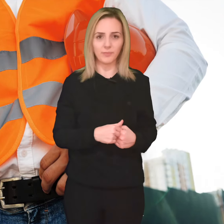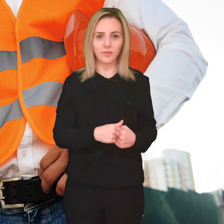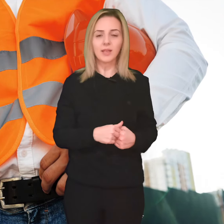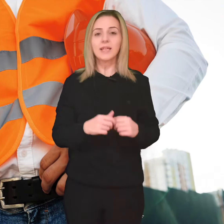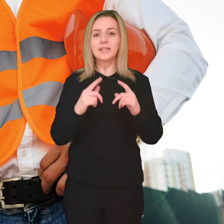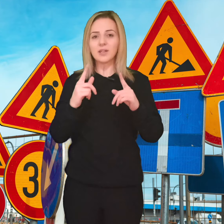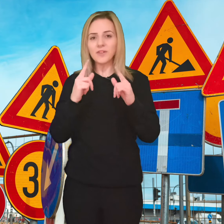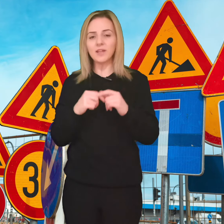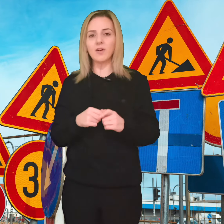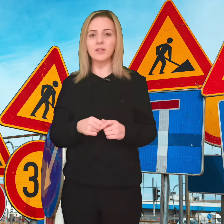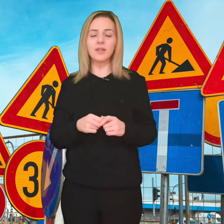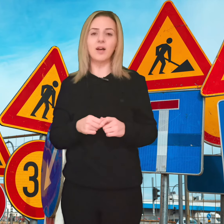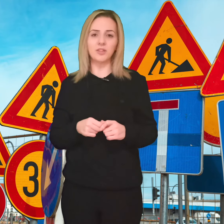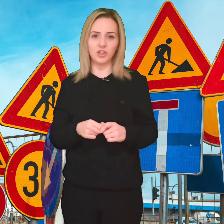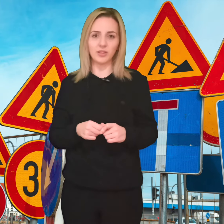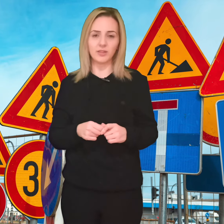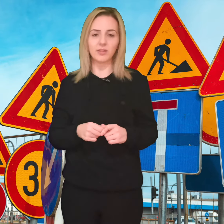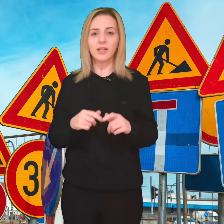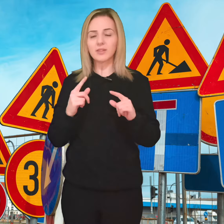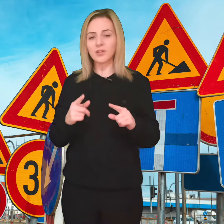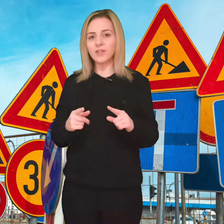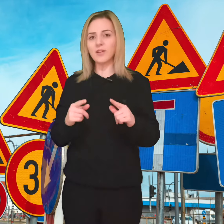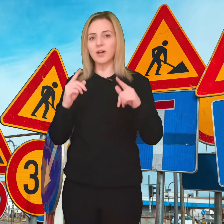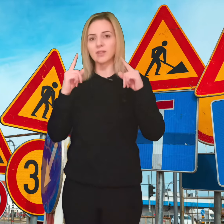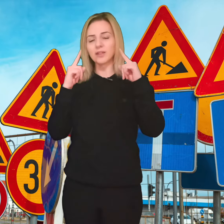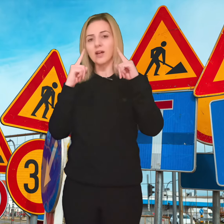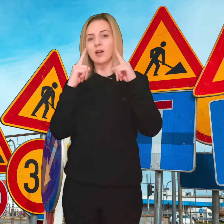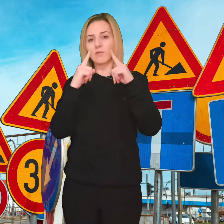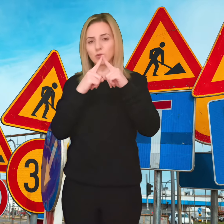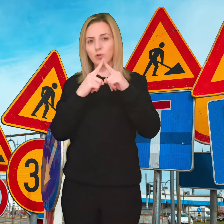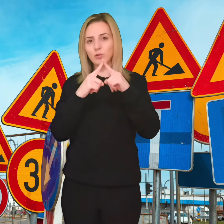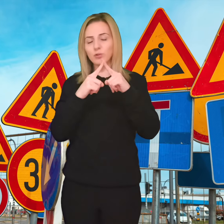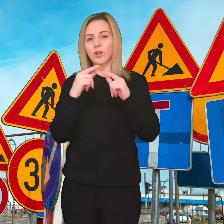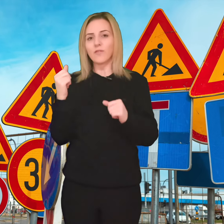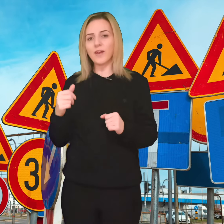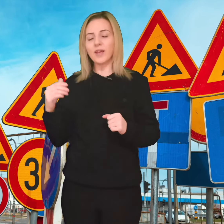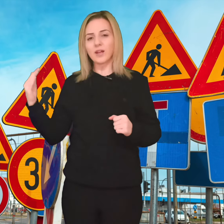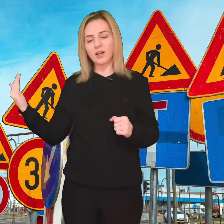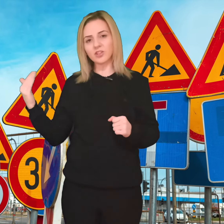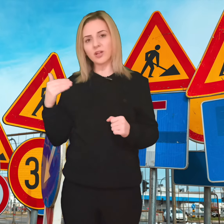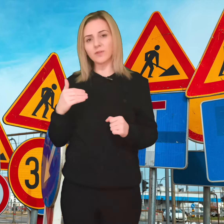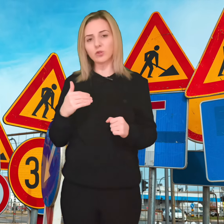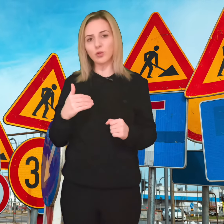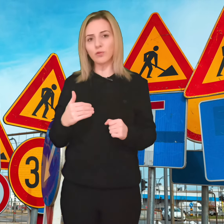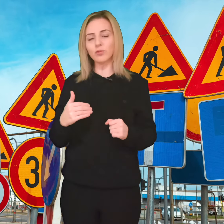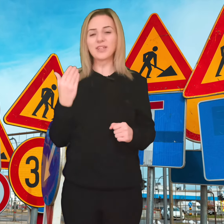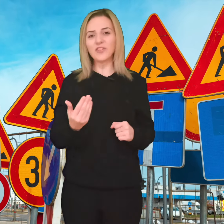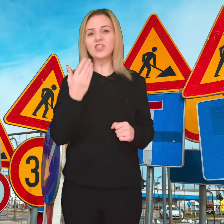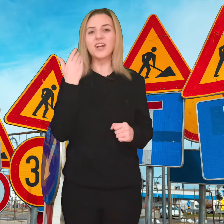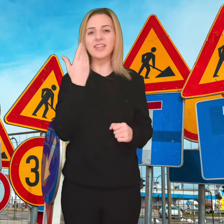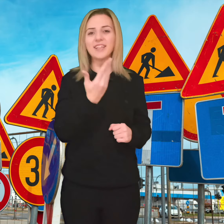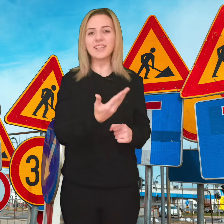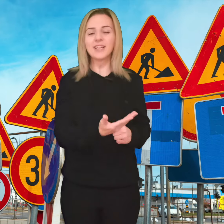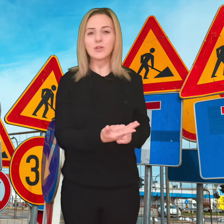çocuklar. Trafik levhaları da aynı şekildedir. Trafik levhaları da fosforludur ve karşı taraftan şoförün